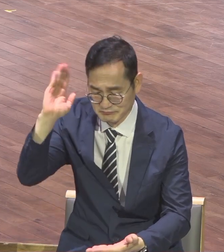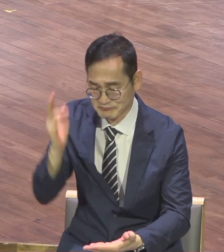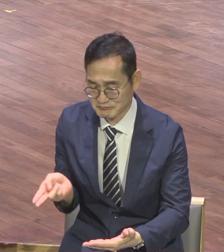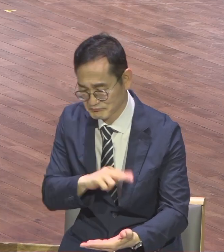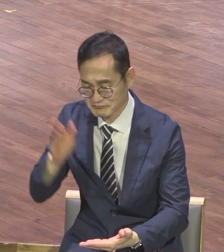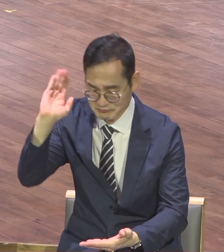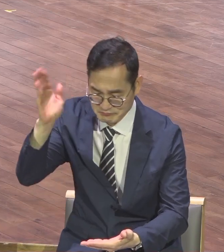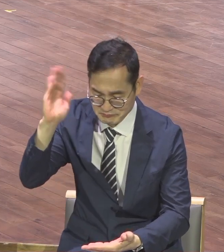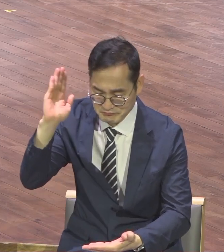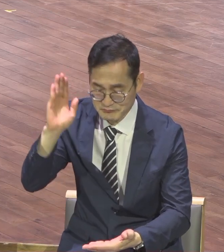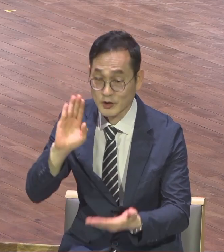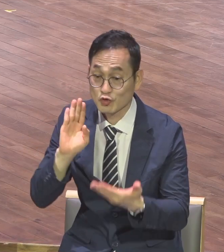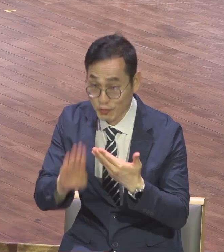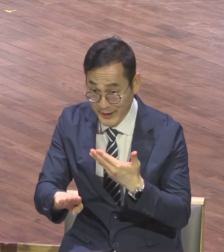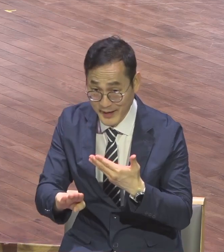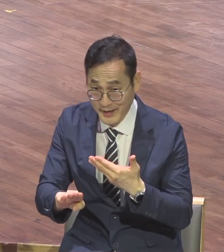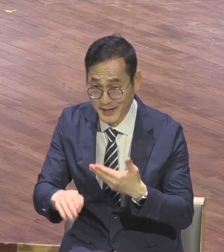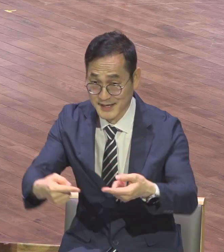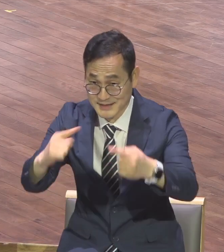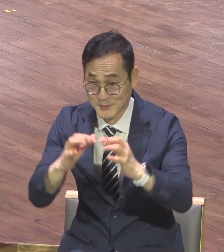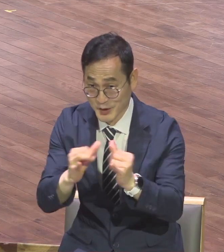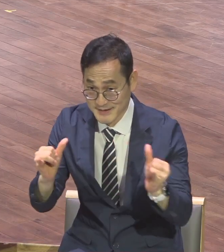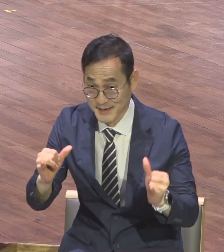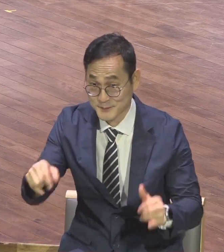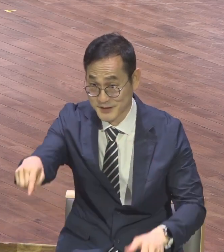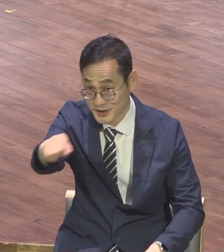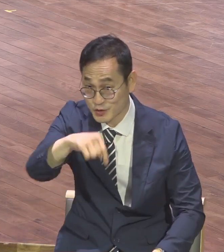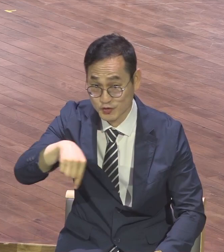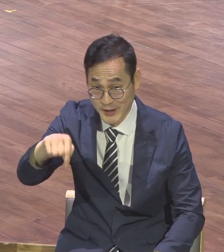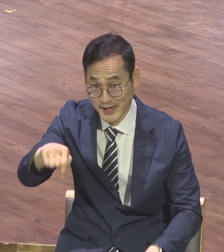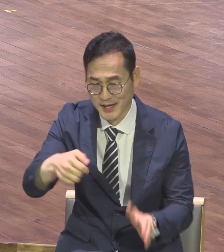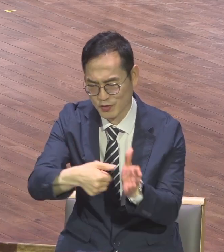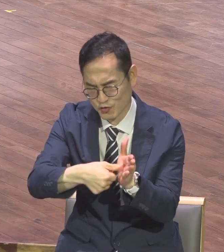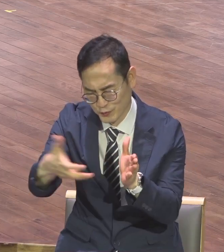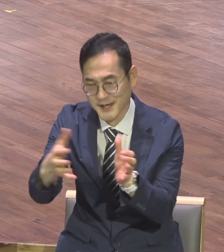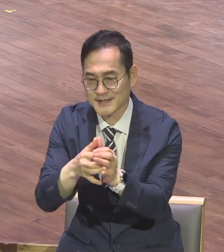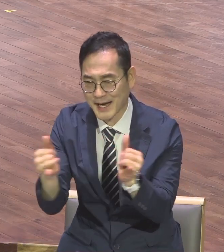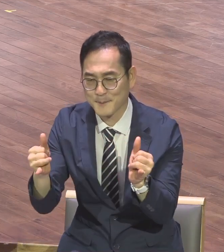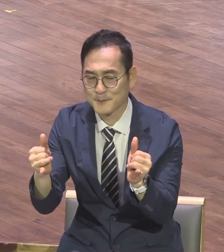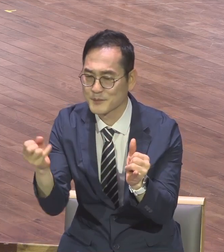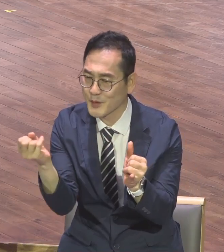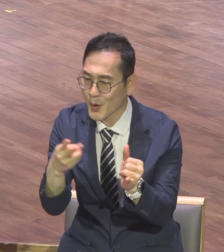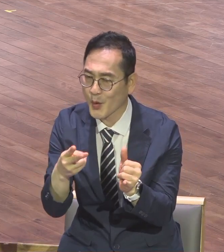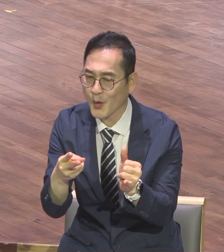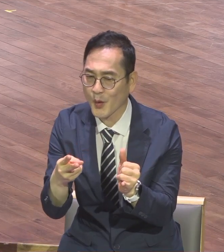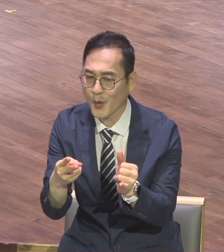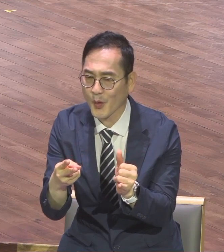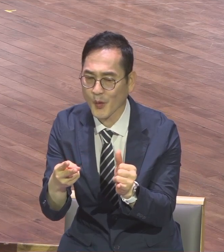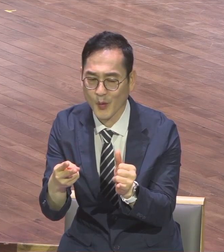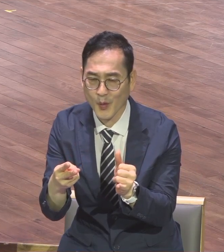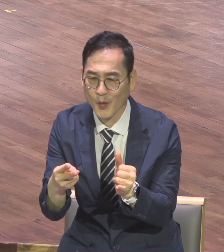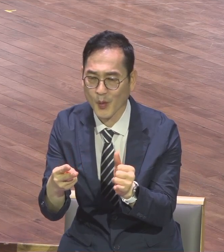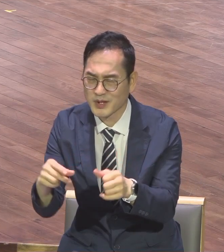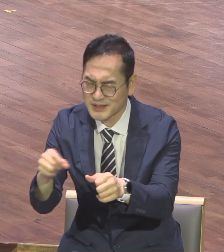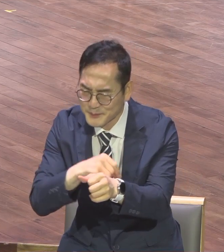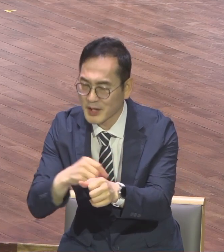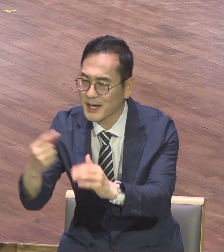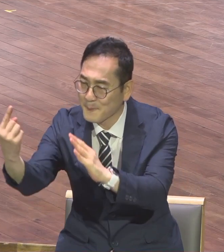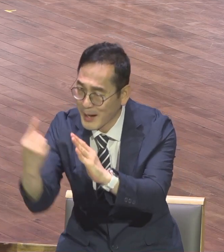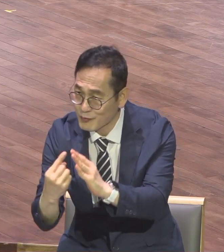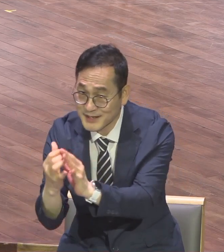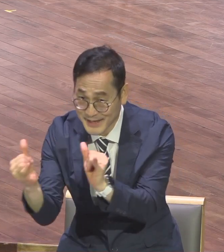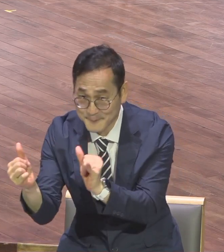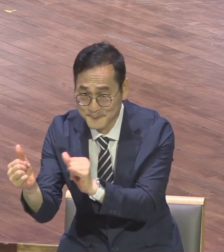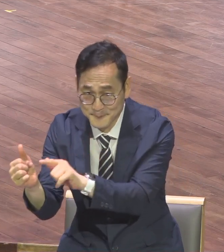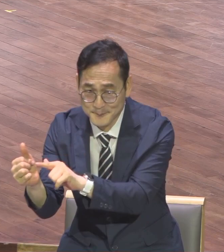그리고 나서 참석한 이 사람들 가운데 유명인이나 특별히 방문을 한 그러한